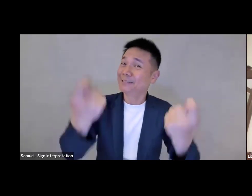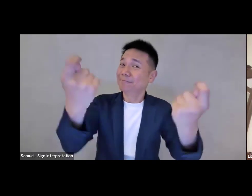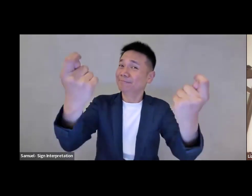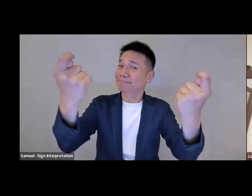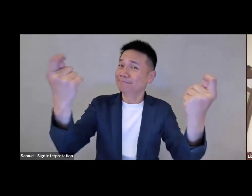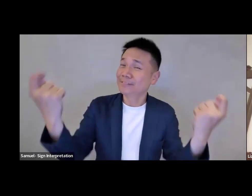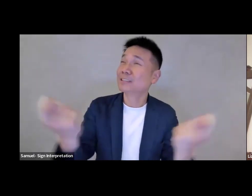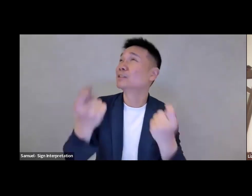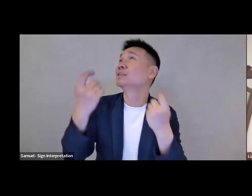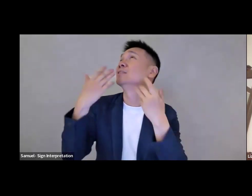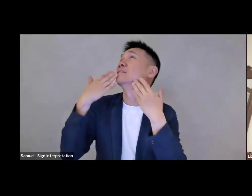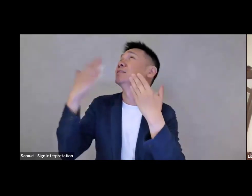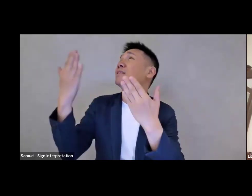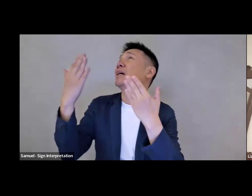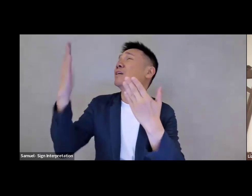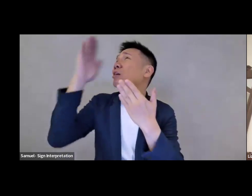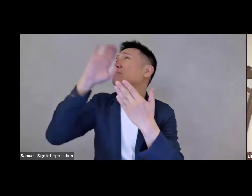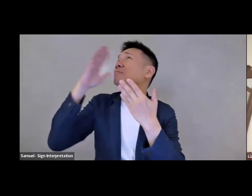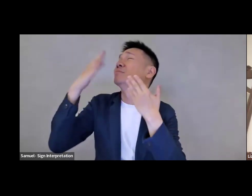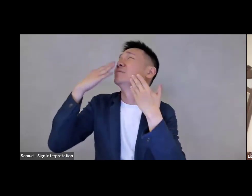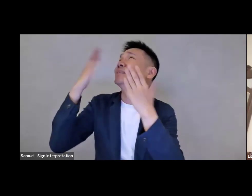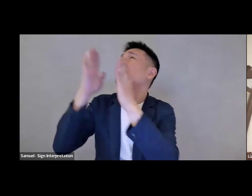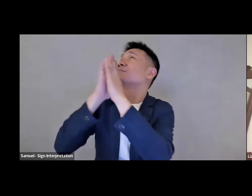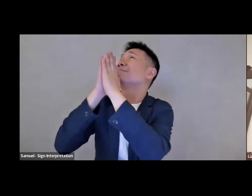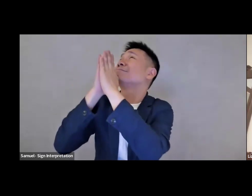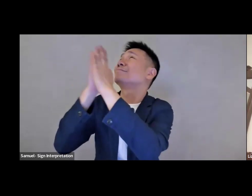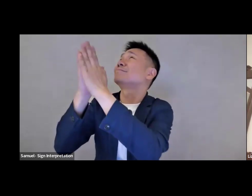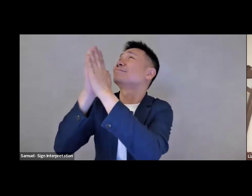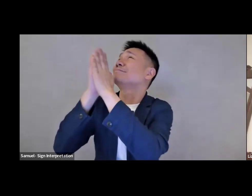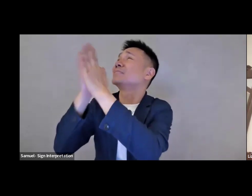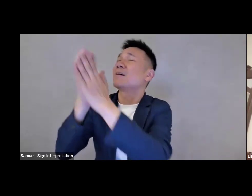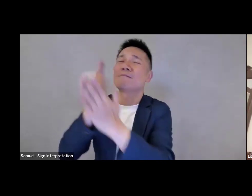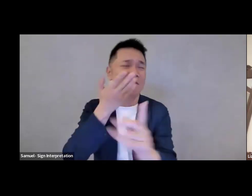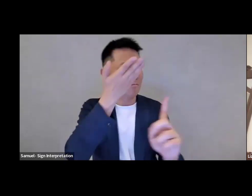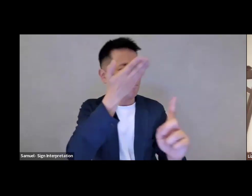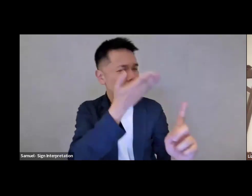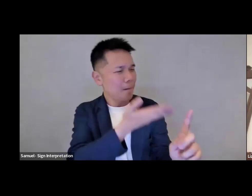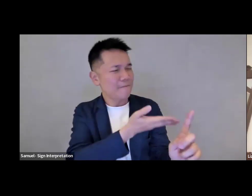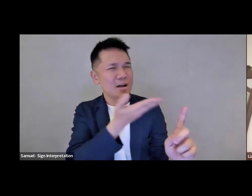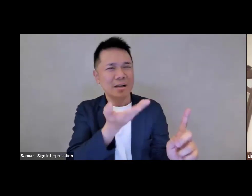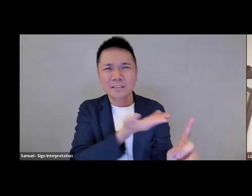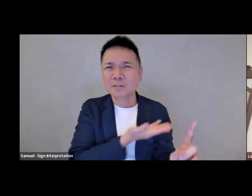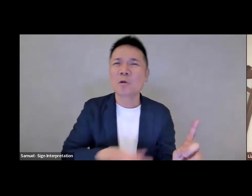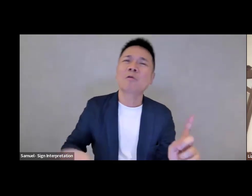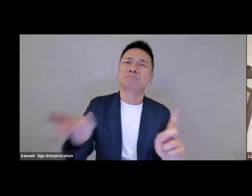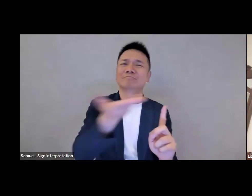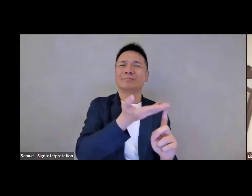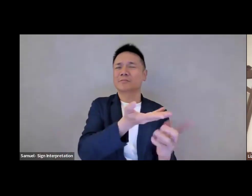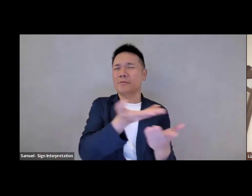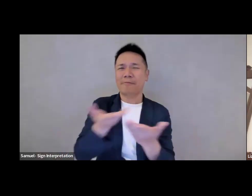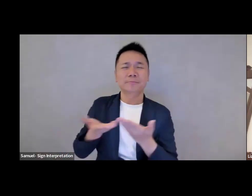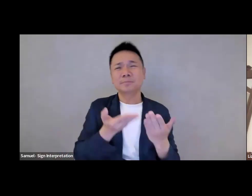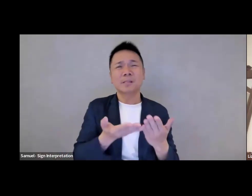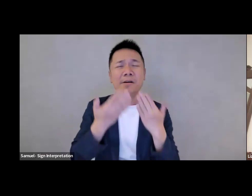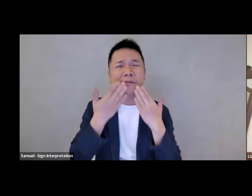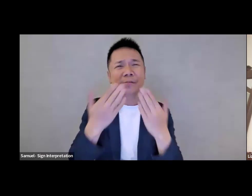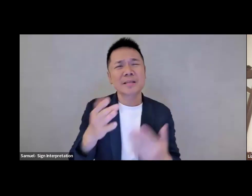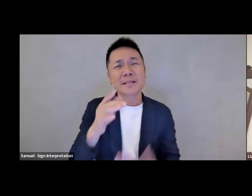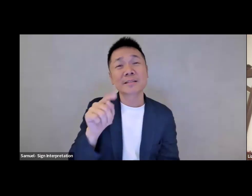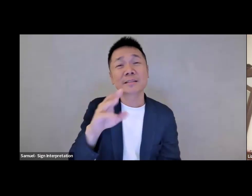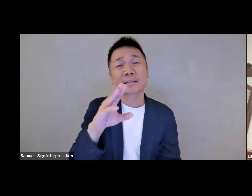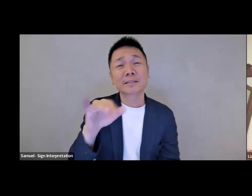在一个这么艰难的时期，并且一起能在这个时候我们一起去庆祝，一起去感